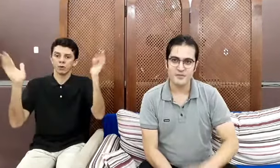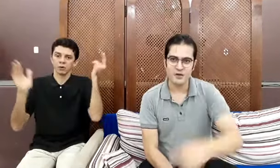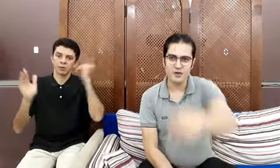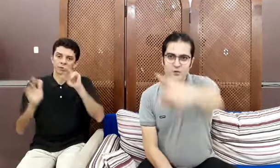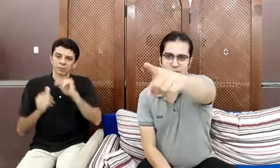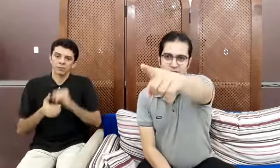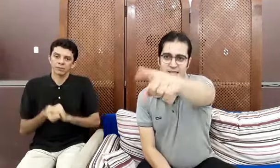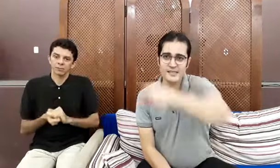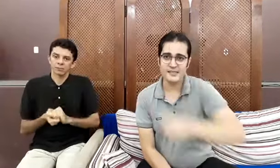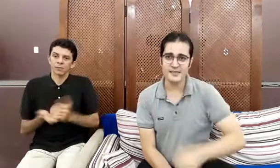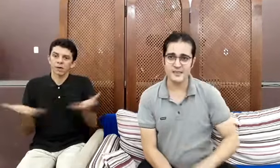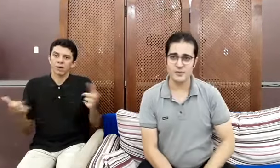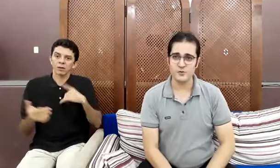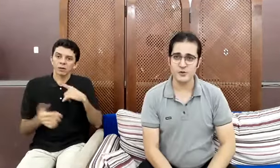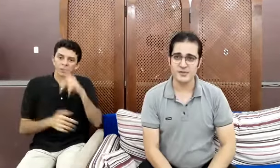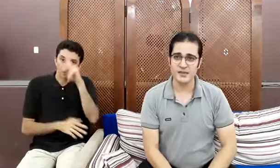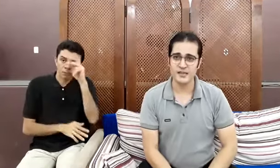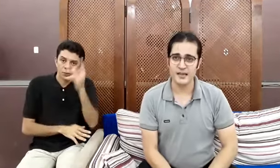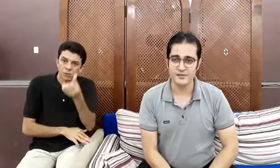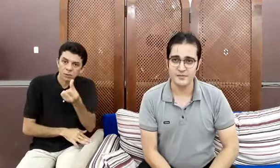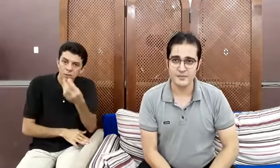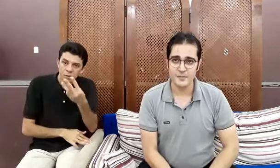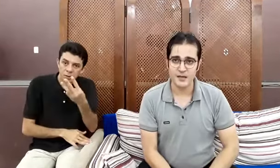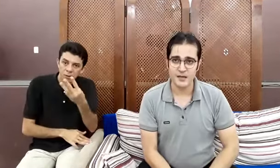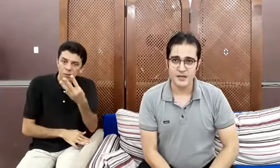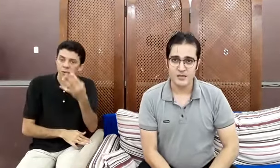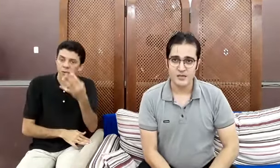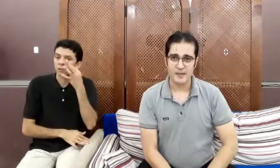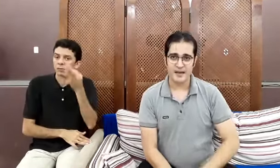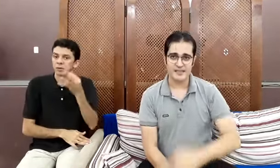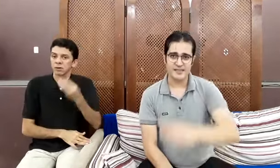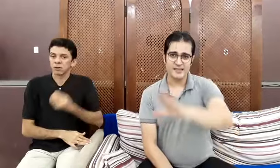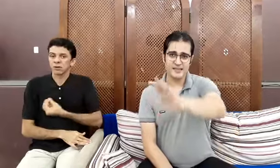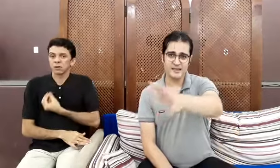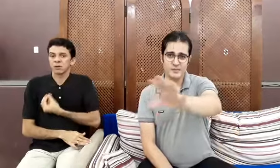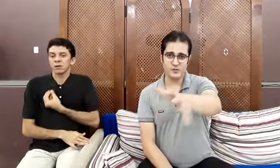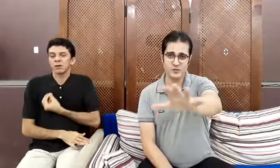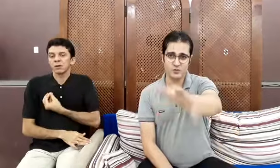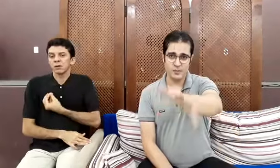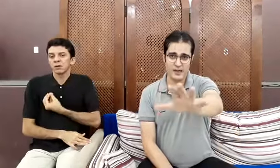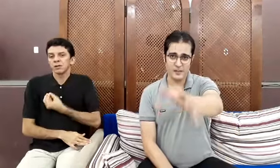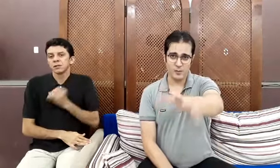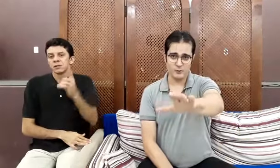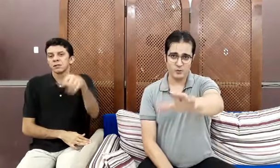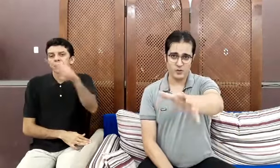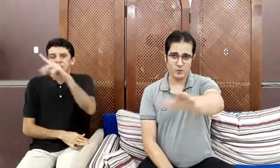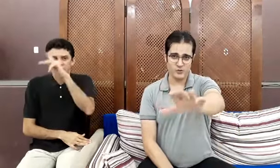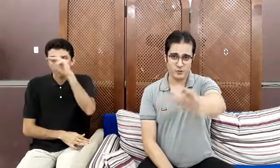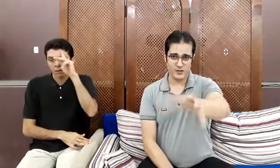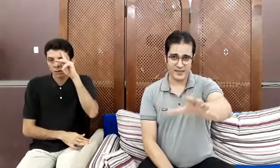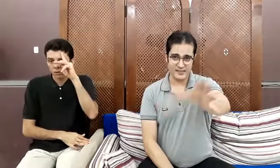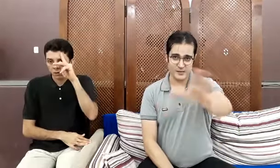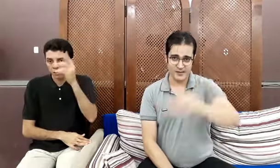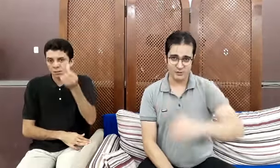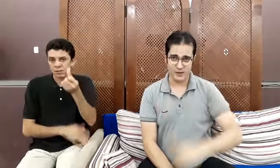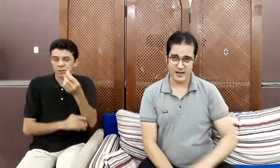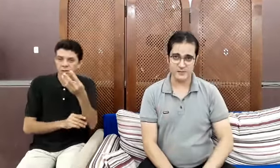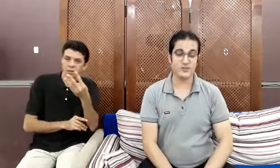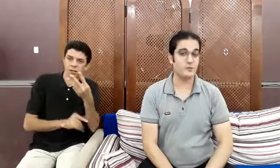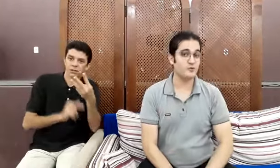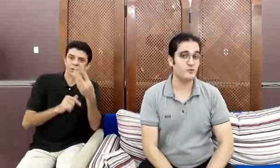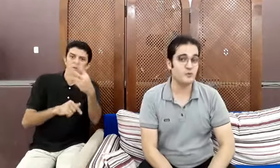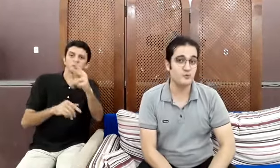Temos agora no momento 63 pessoas aqui na live. Se você pegar 63 pessoas e multiplicar pelo menos por uma, duas ou três que estão aí na sua